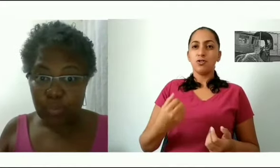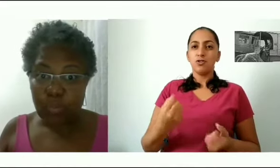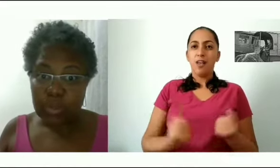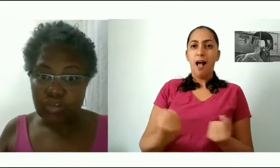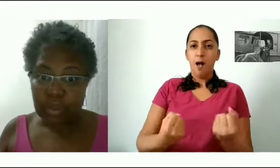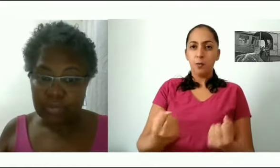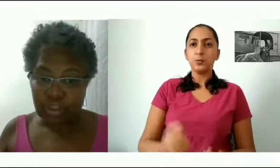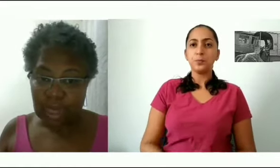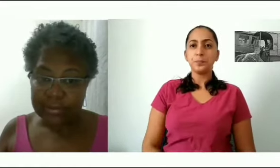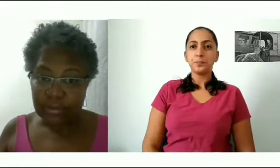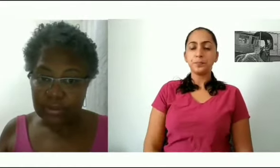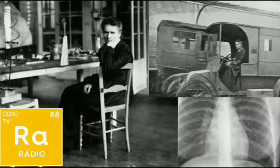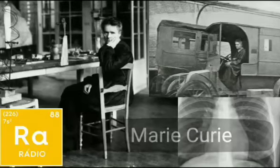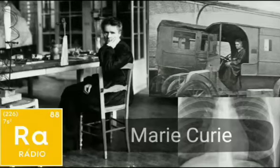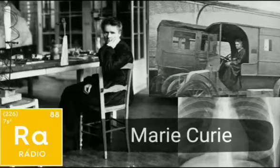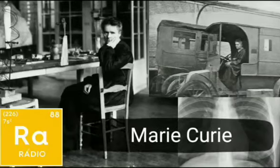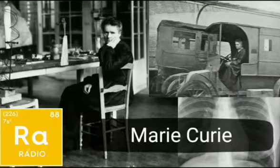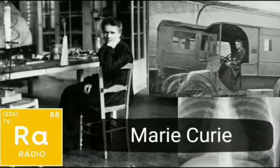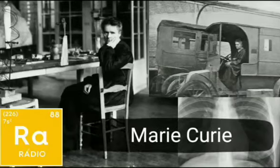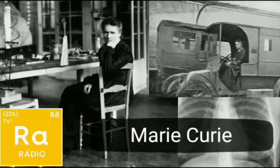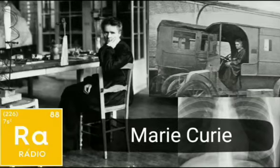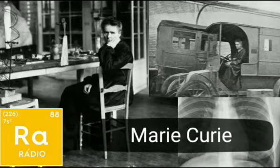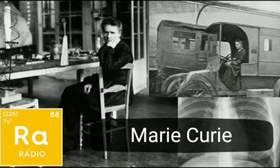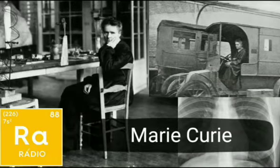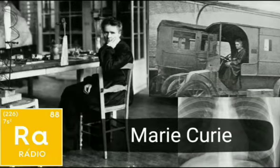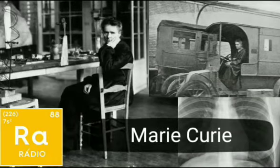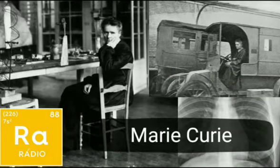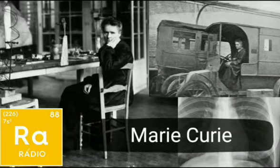Percebe-se que os pulmões estavam inchados.